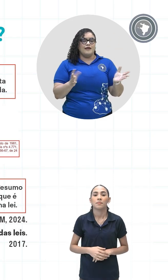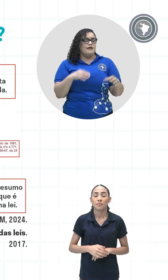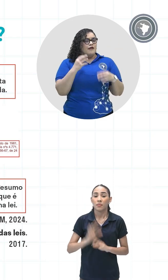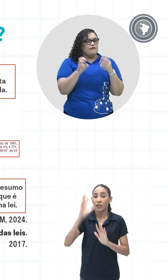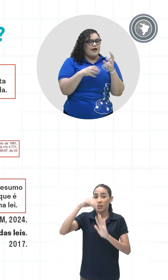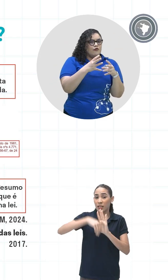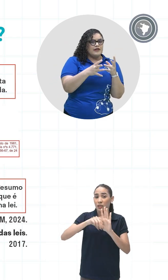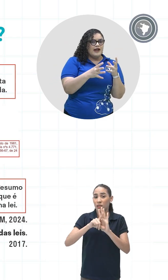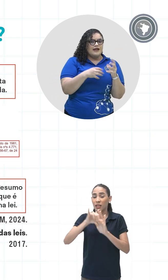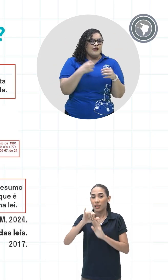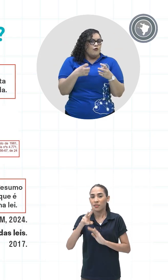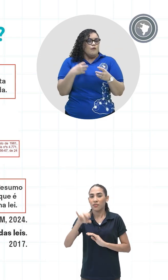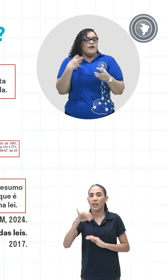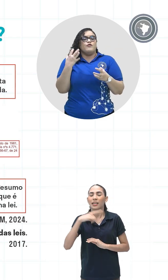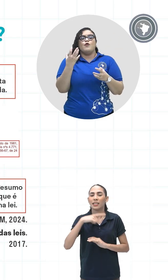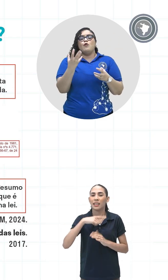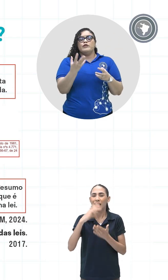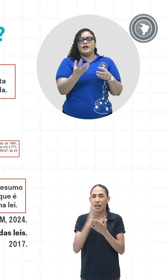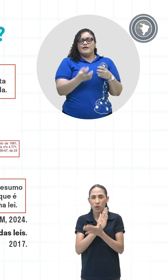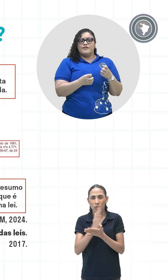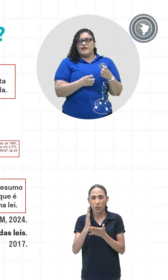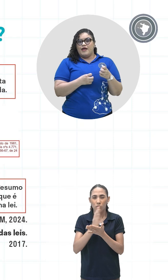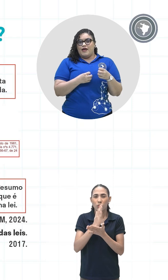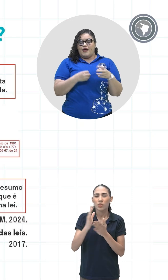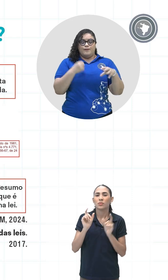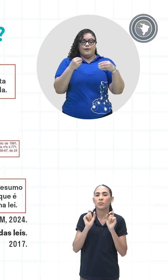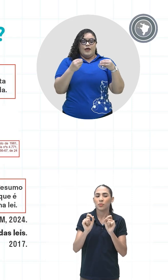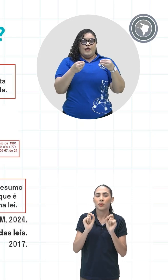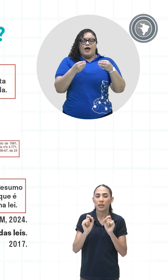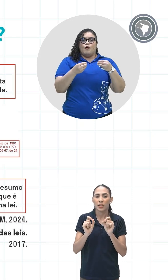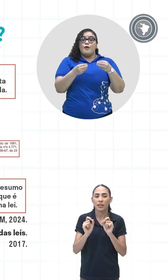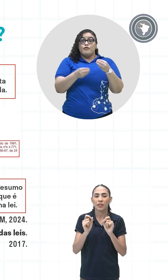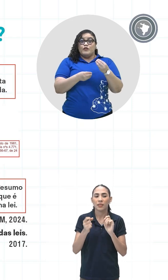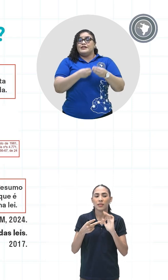daquela lei, vai conter ali algumas outras